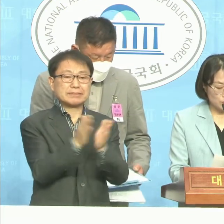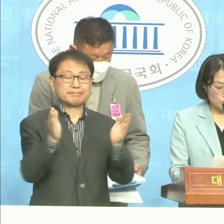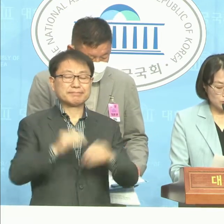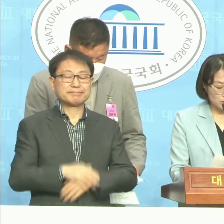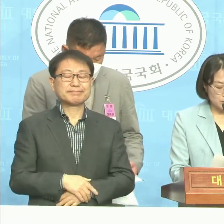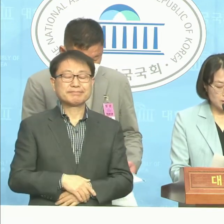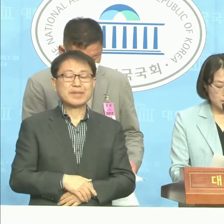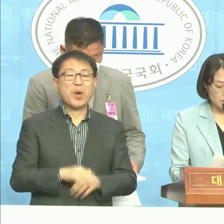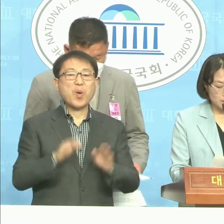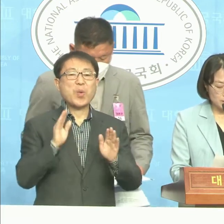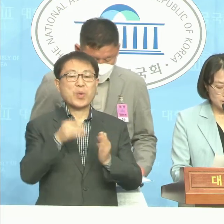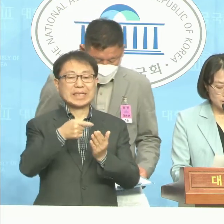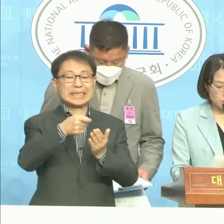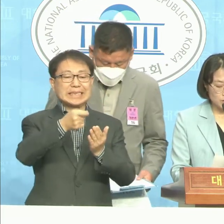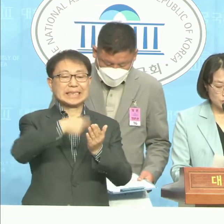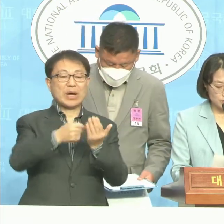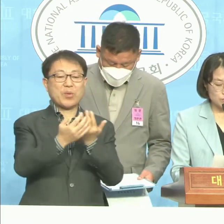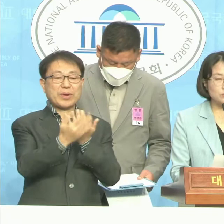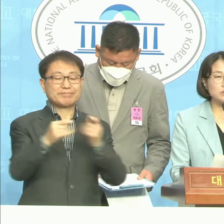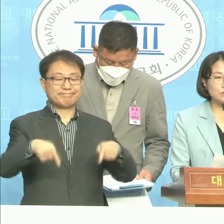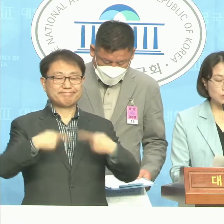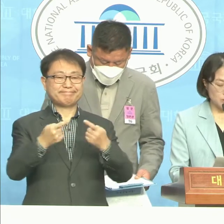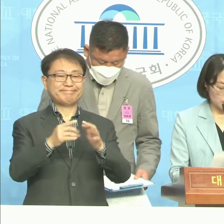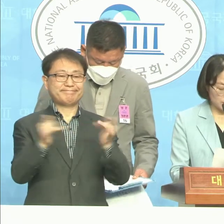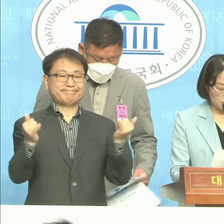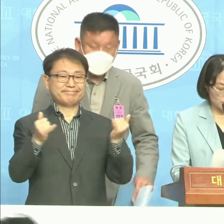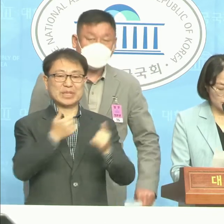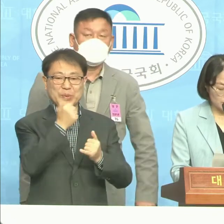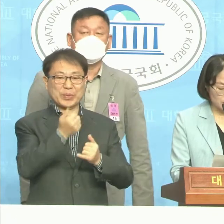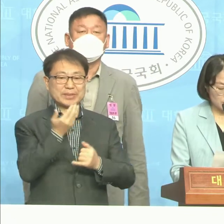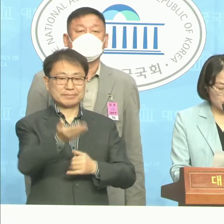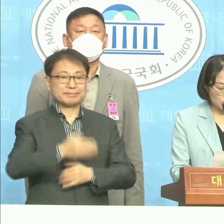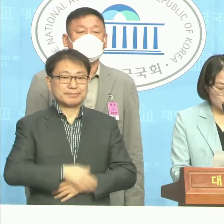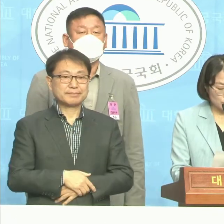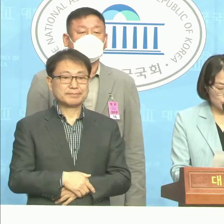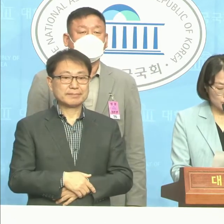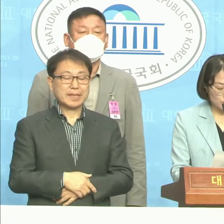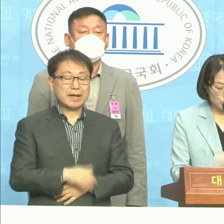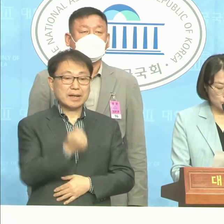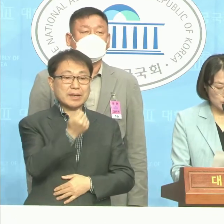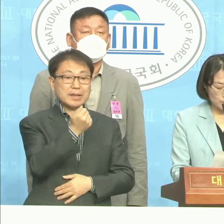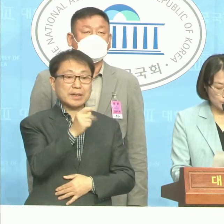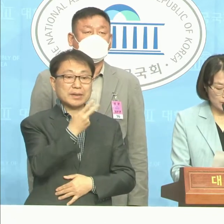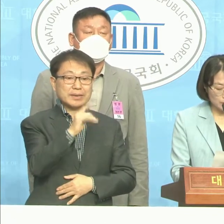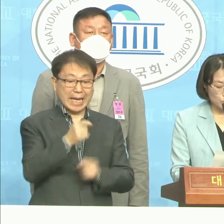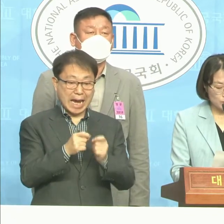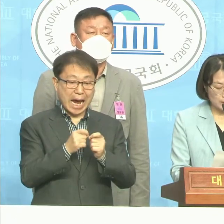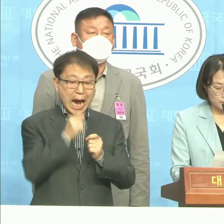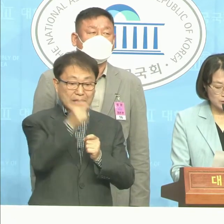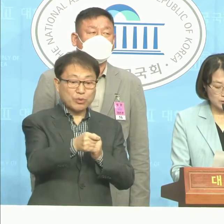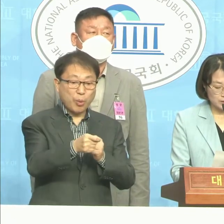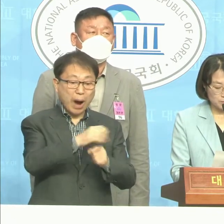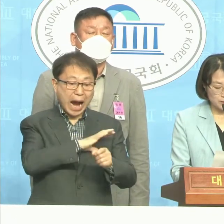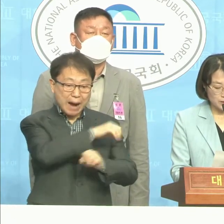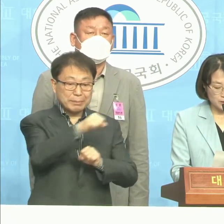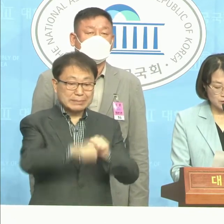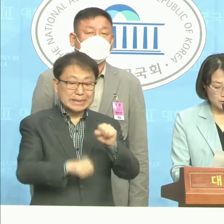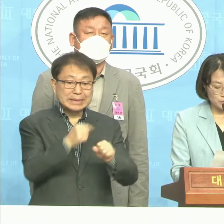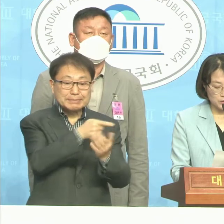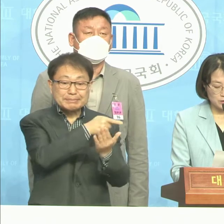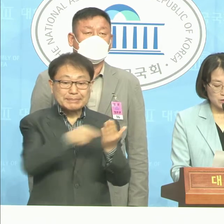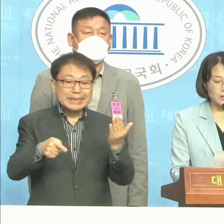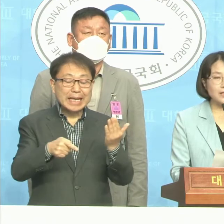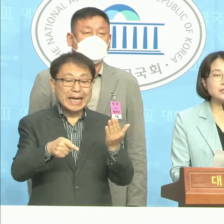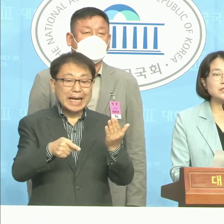먼저 오늘 기자회견에 참석해 주신 분들을 소개해 드리겠습니다 현대중공업 하도 글 각 하도급 각질 피해